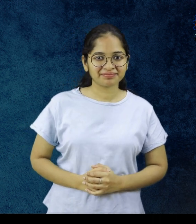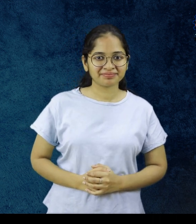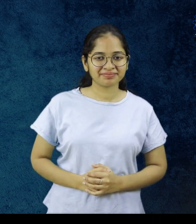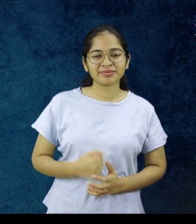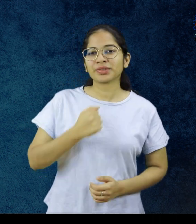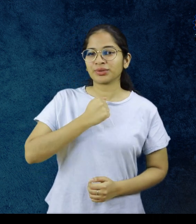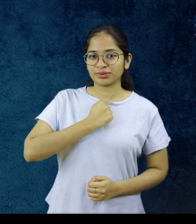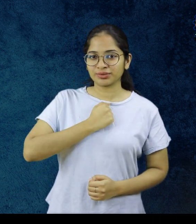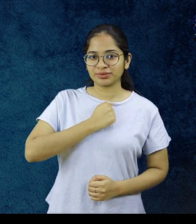मेरा